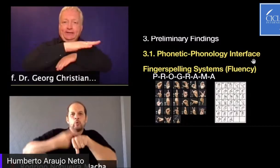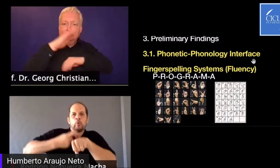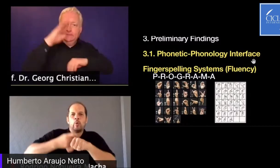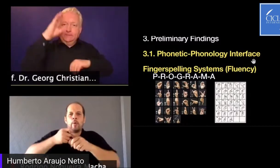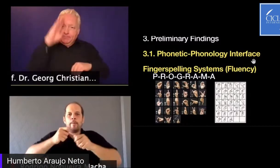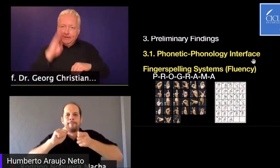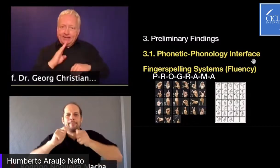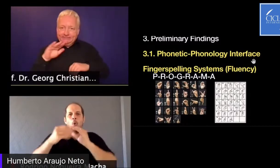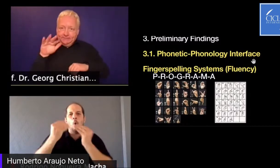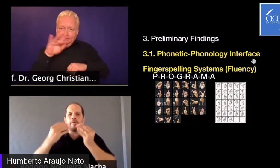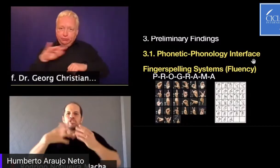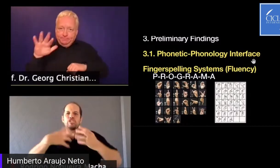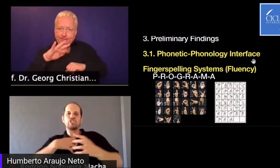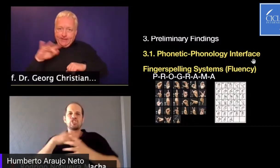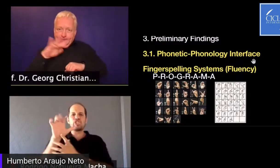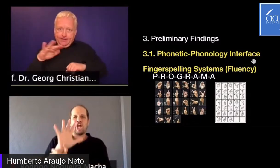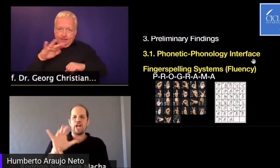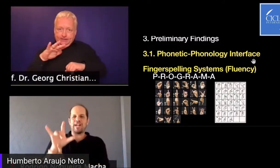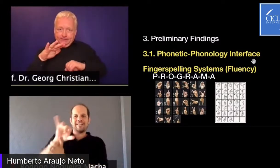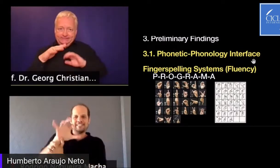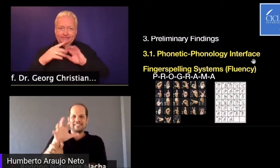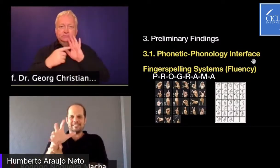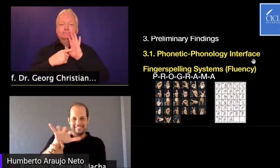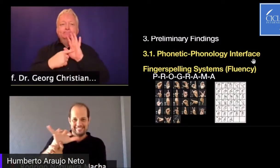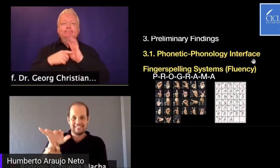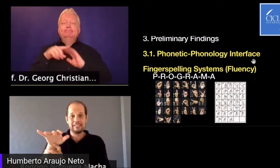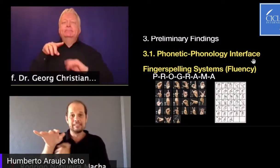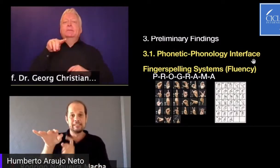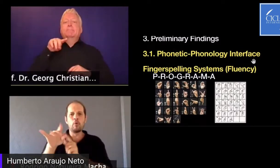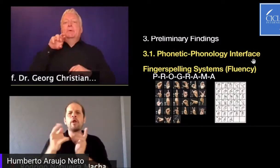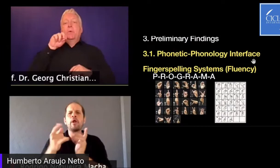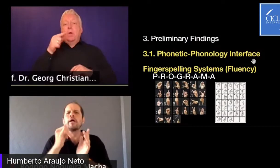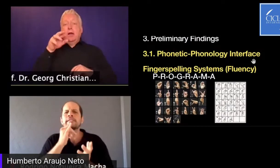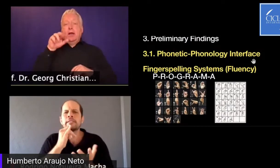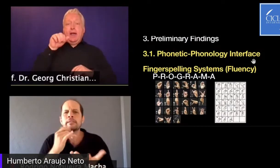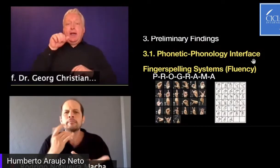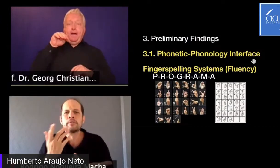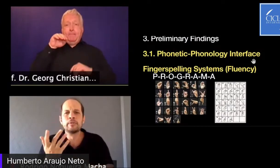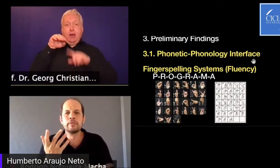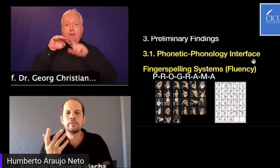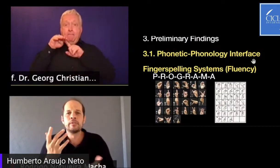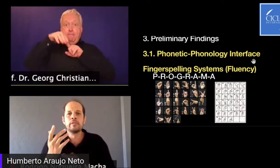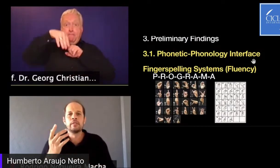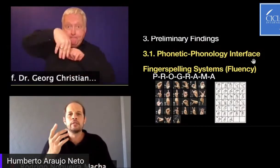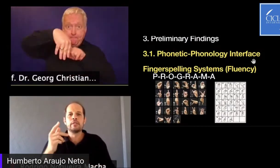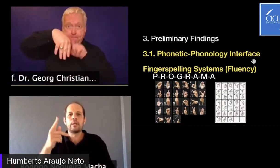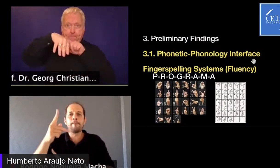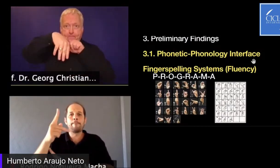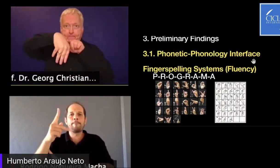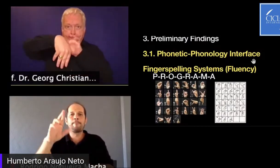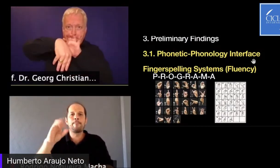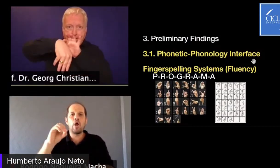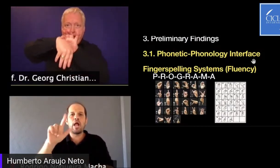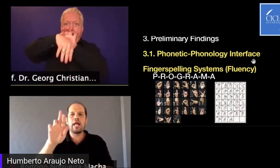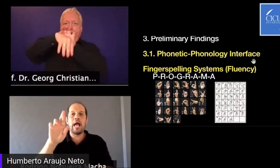Então, às vezes, por uma questão articulatória de cada uma das línguas,